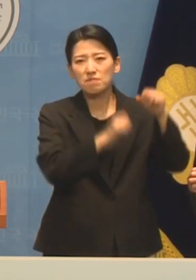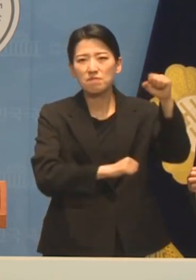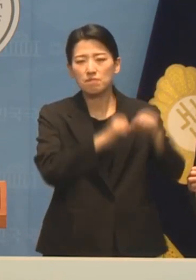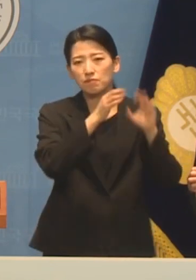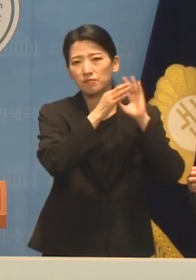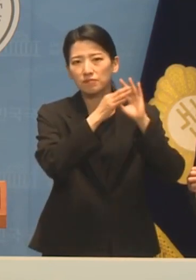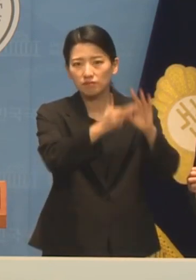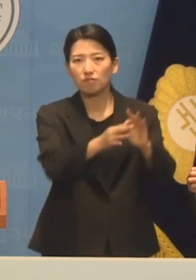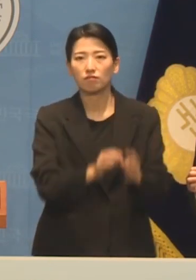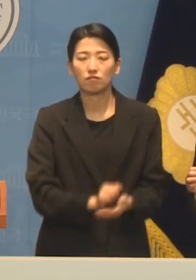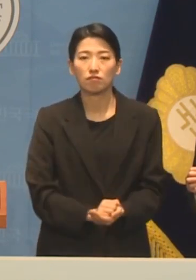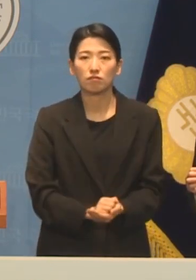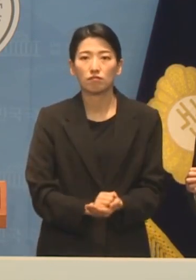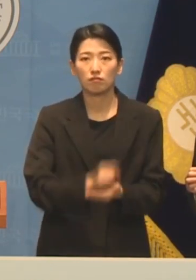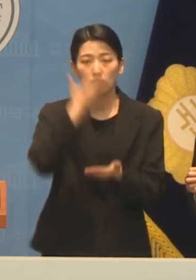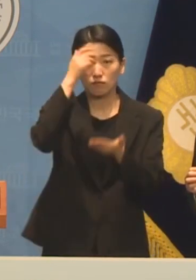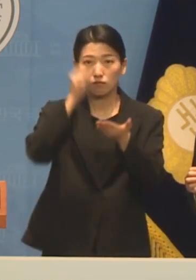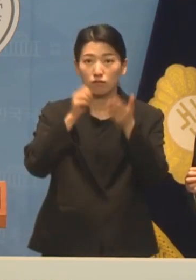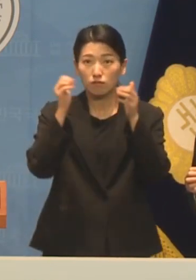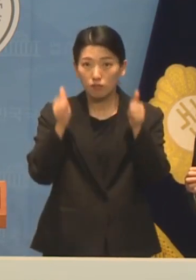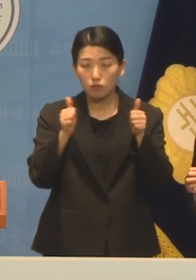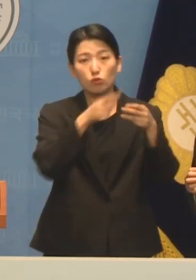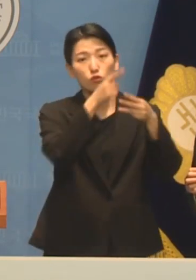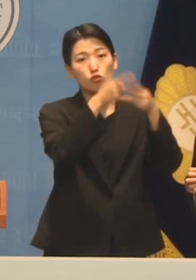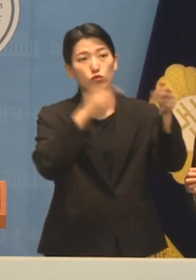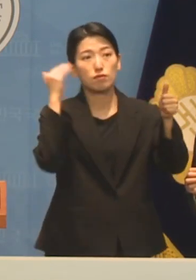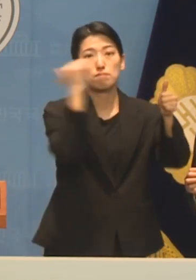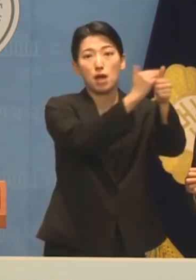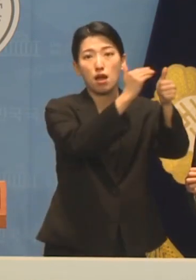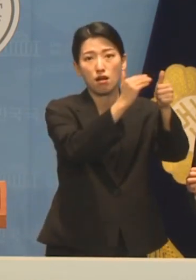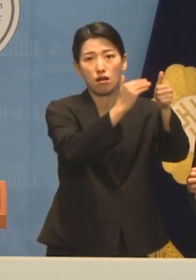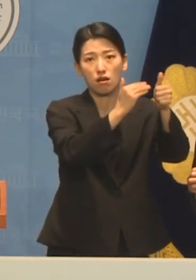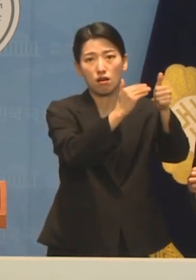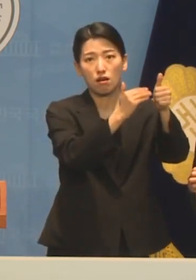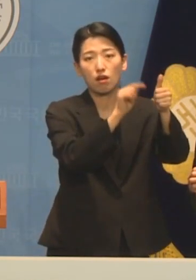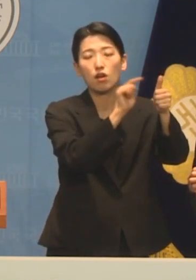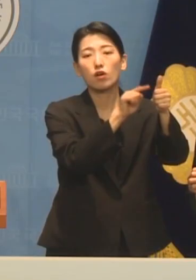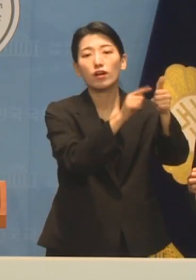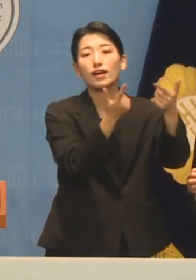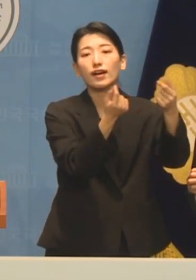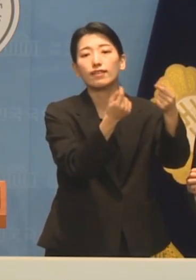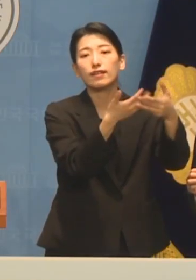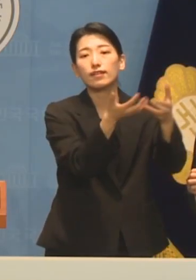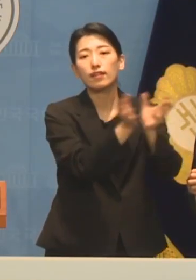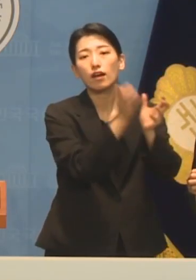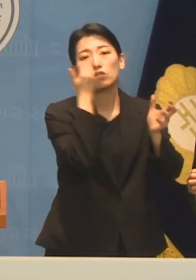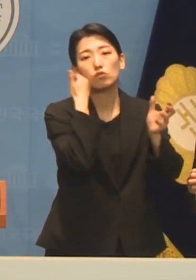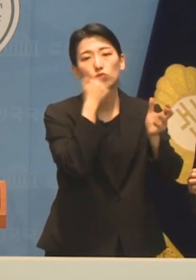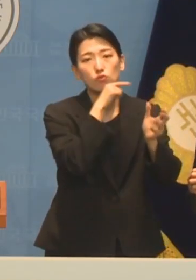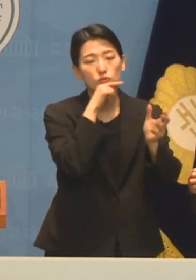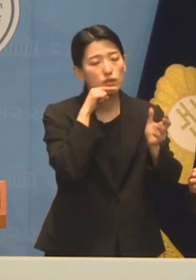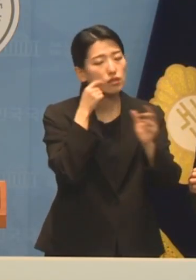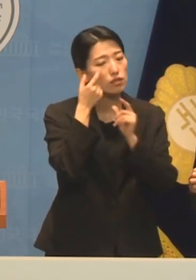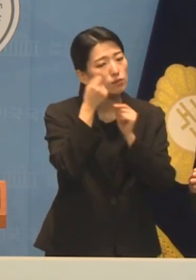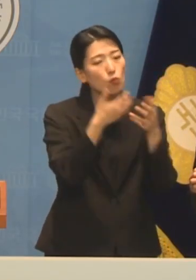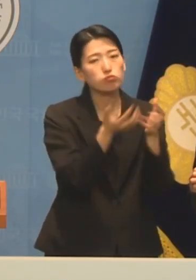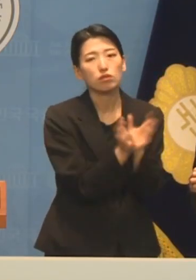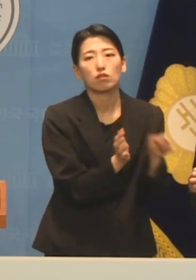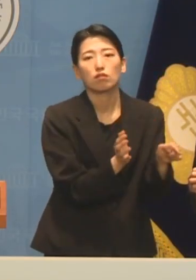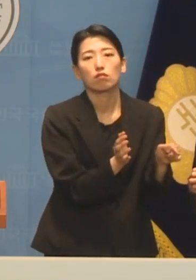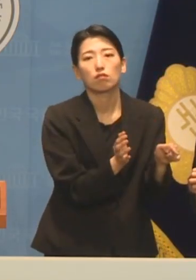법률을 위반해 파면당한 대통령을 배출한 정당이면 국민에게 석고대죄하고 대통령 선거에 후보를 내지 않는